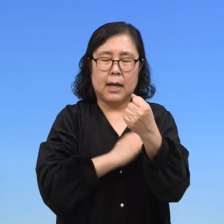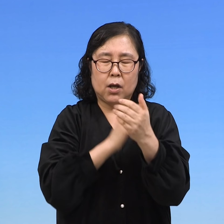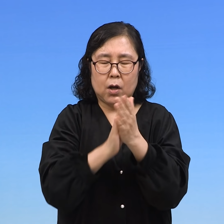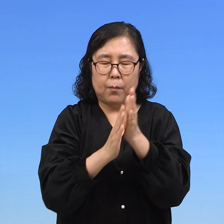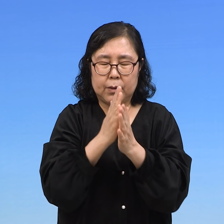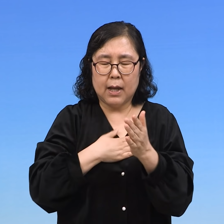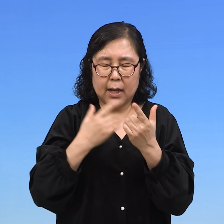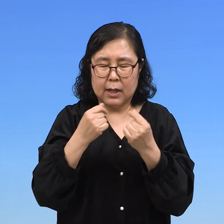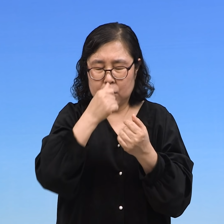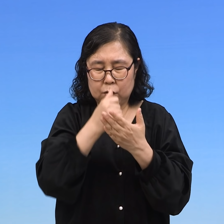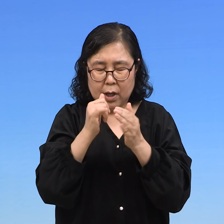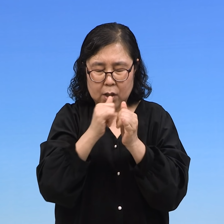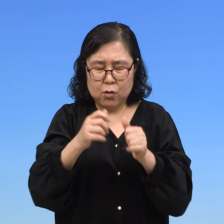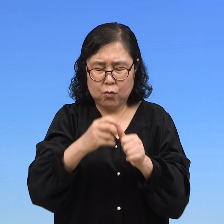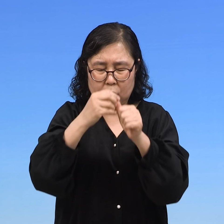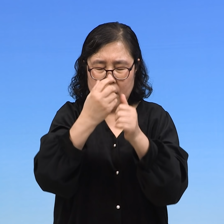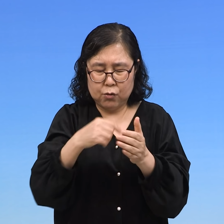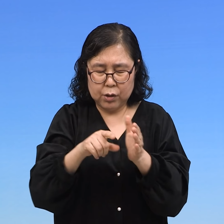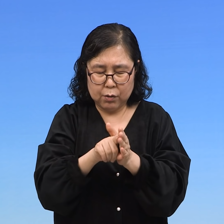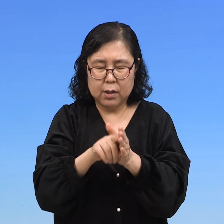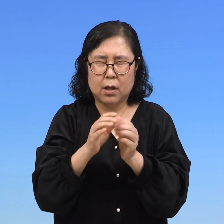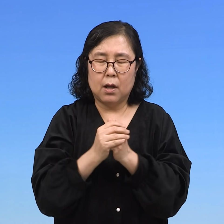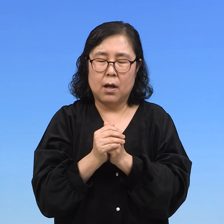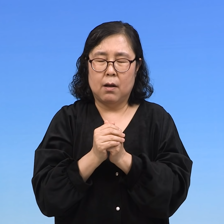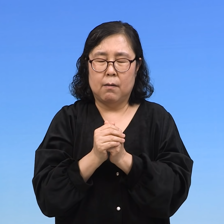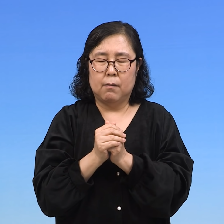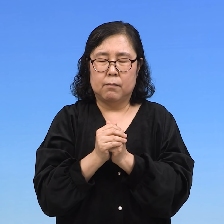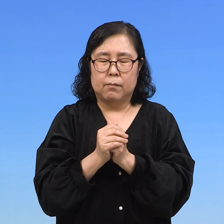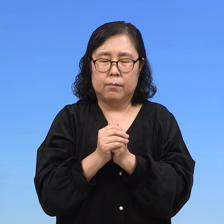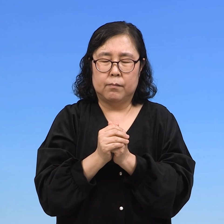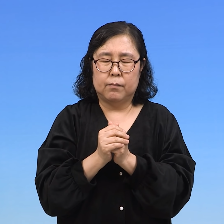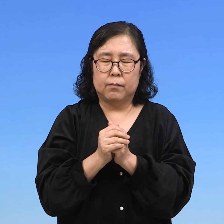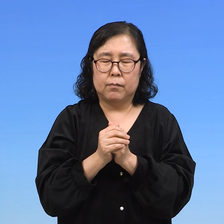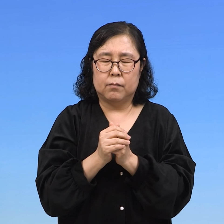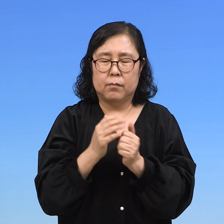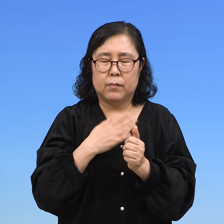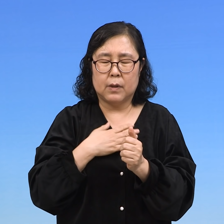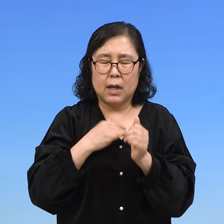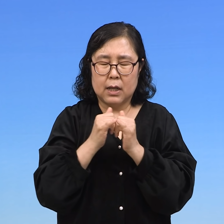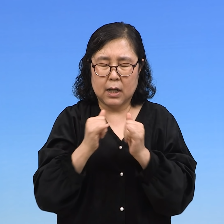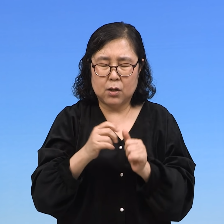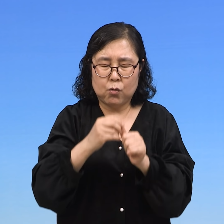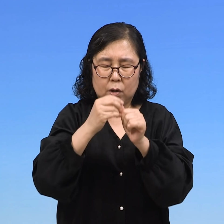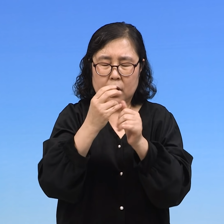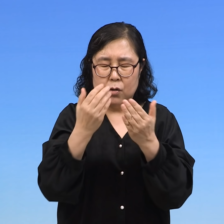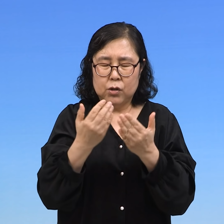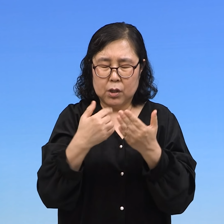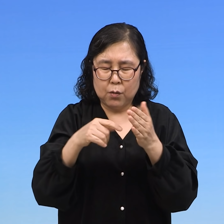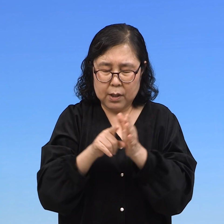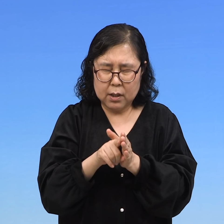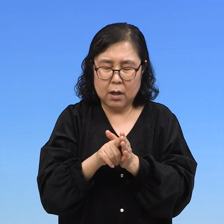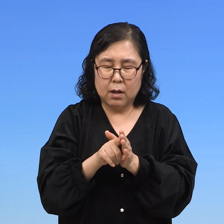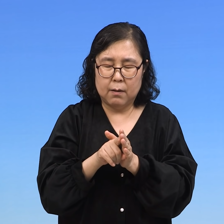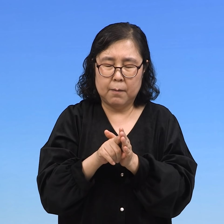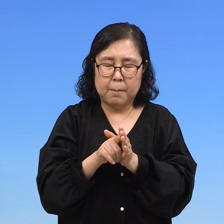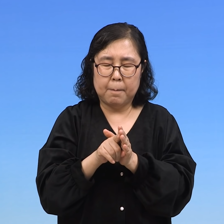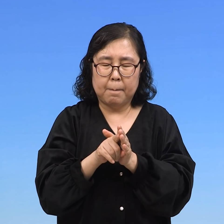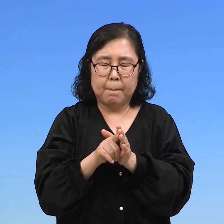없는 나 같은 이 인간을 구원해 주시기 위하여 아버지 자격 없는 나 같은 이 인간을 구원해 주시기 위하여